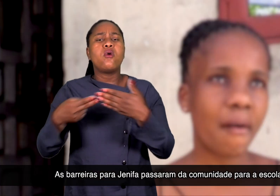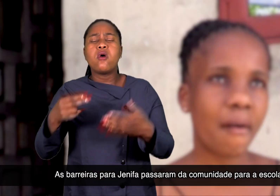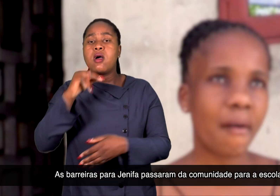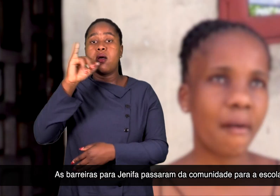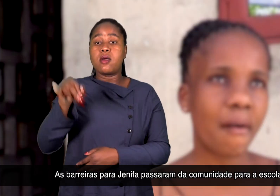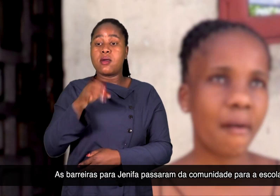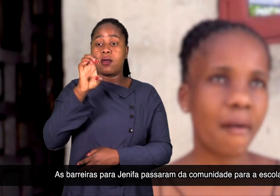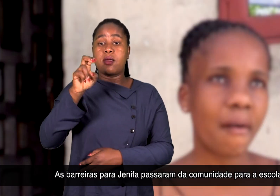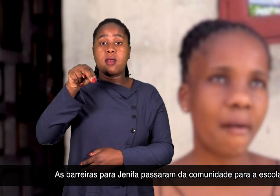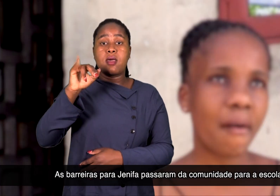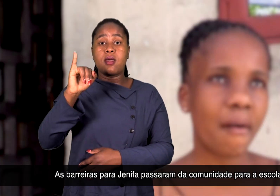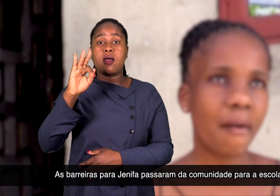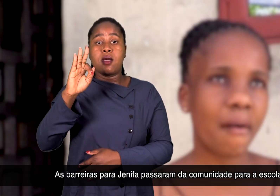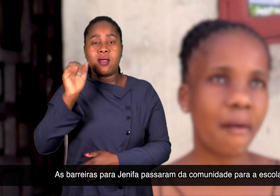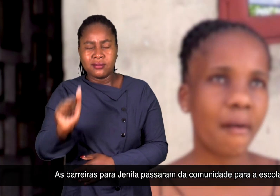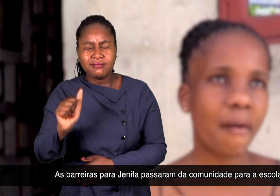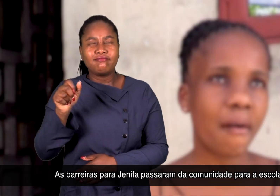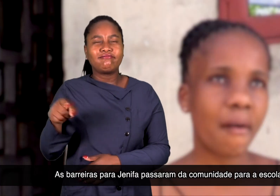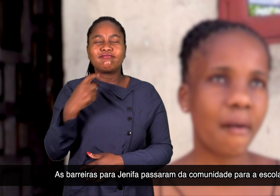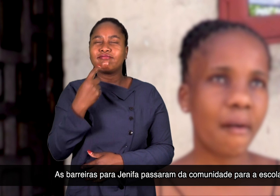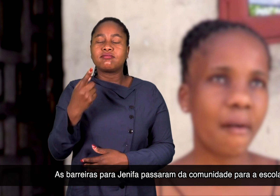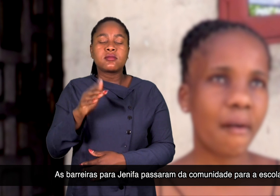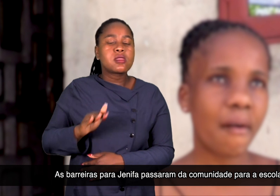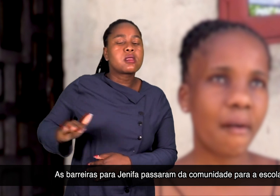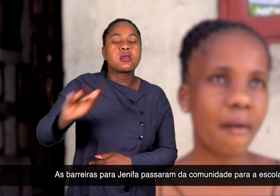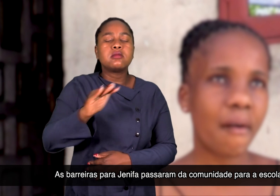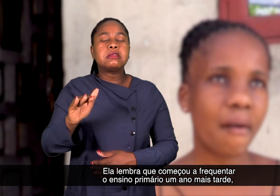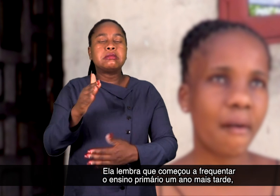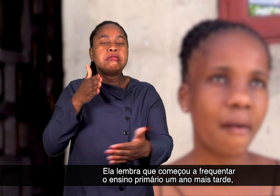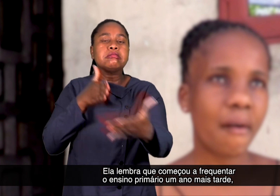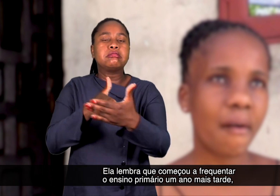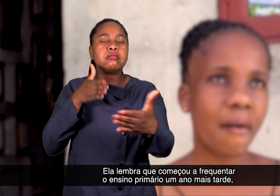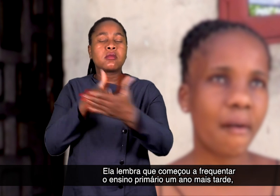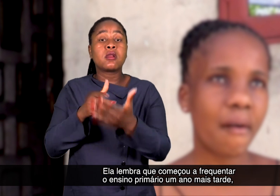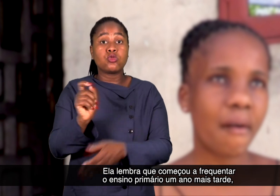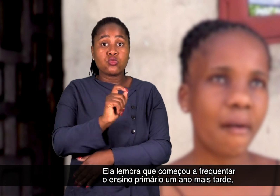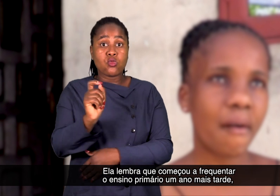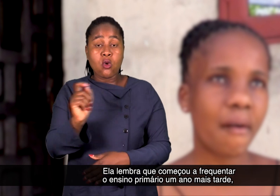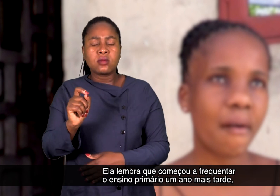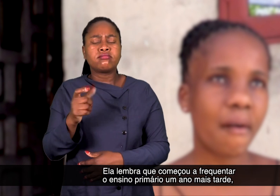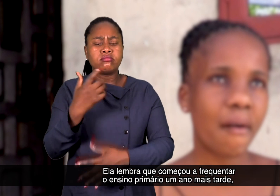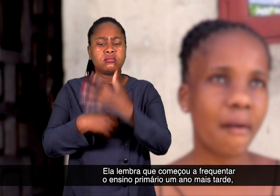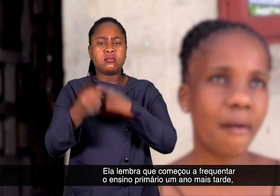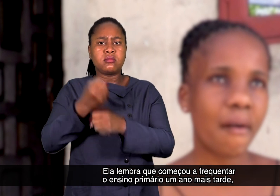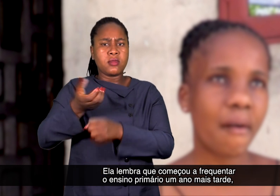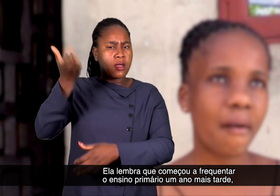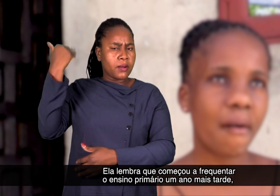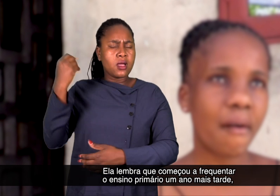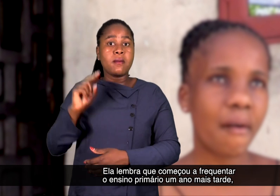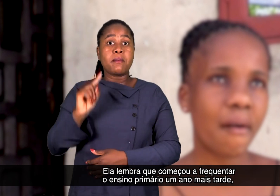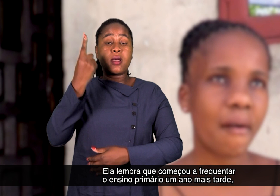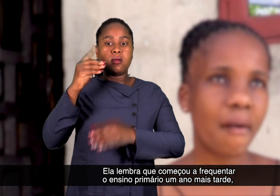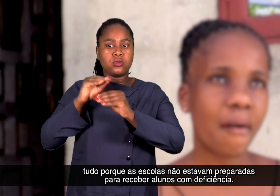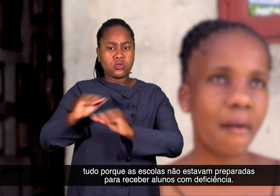As barreiras para Jennifer passaram da comunidade para a escola. Ela lembra que começou a frequentar o ensino primário 1 ano